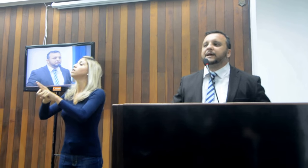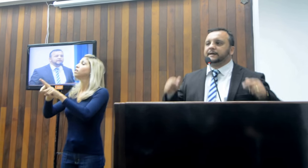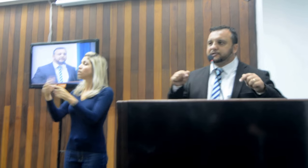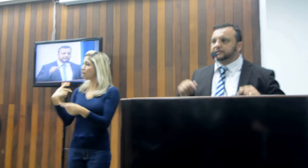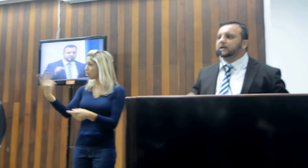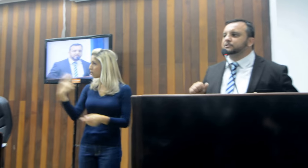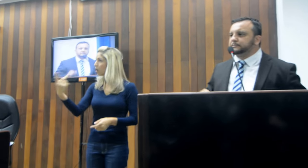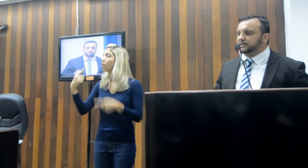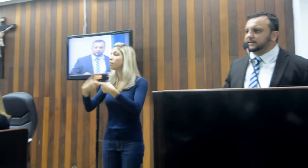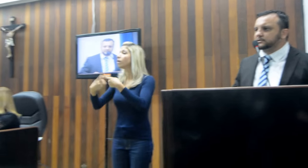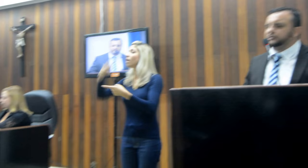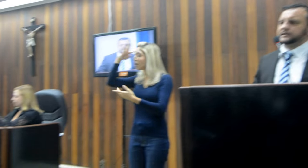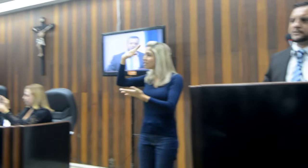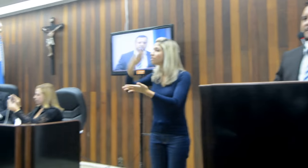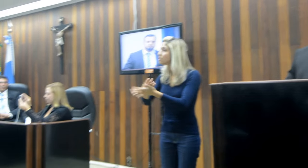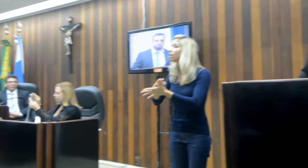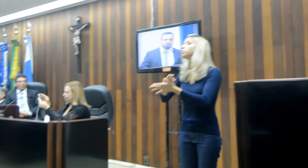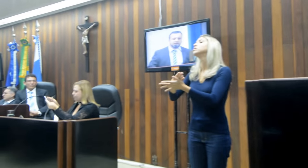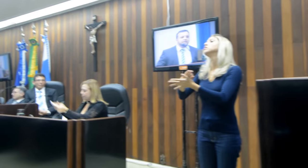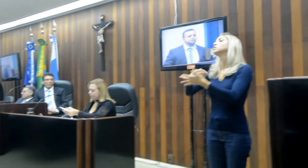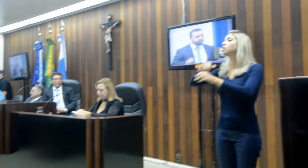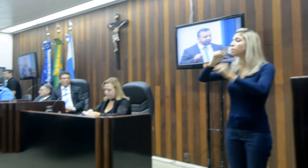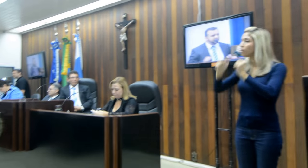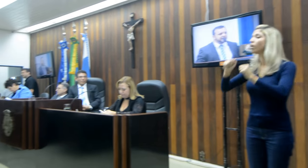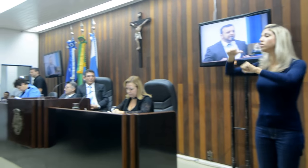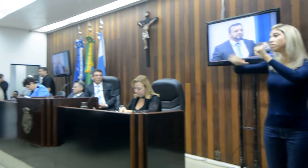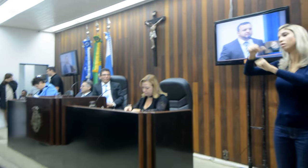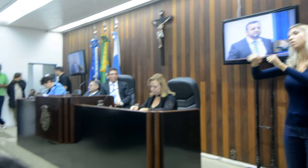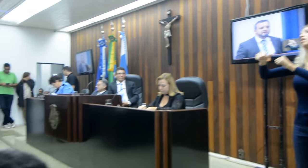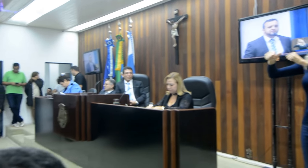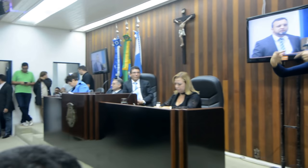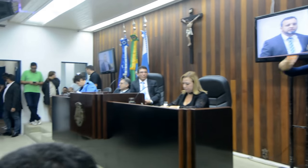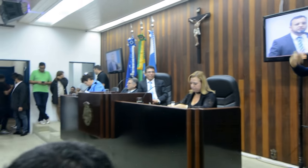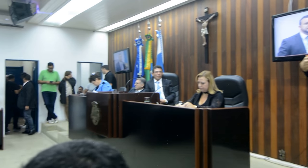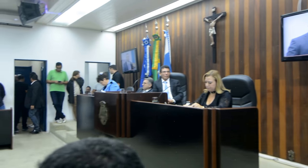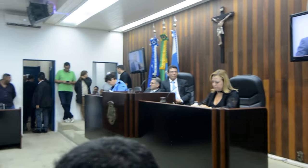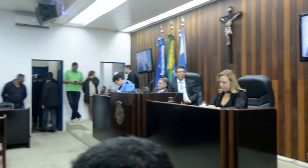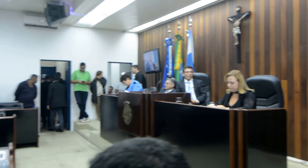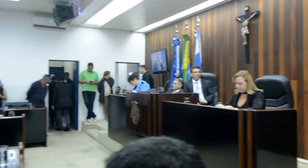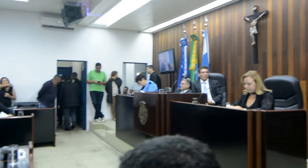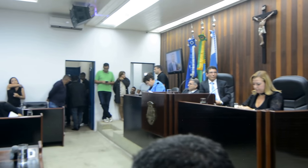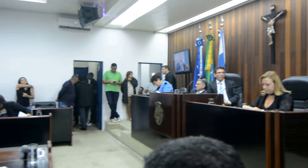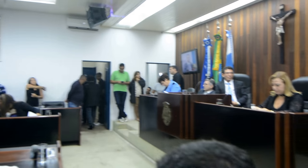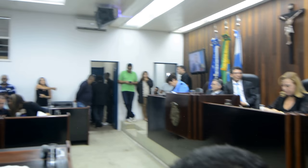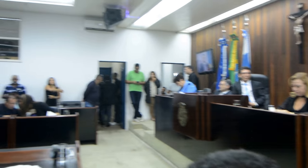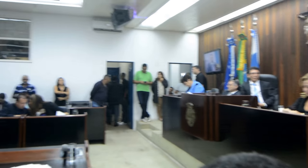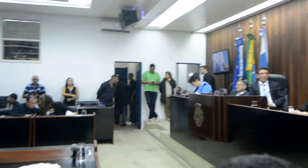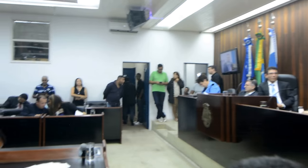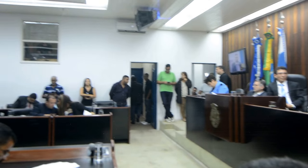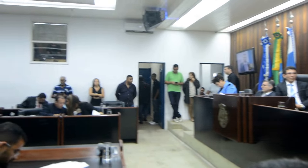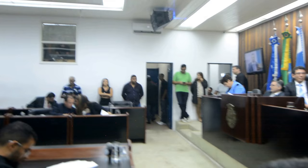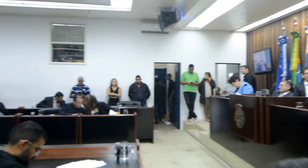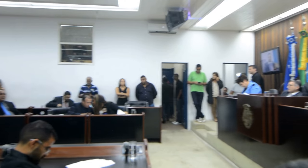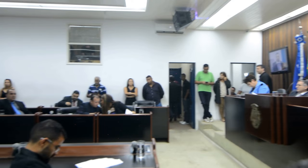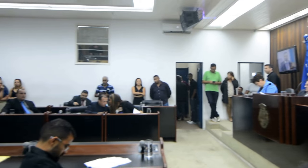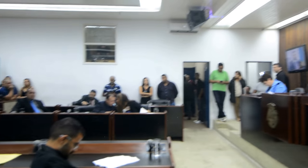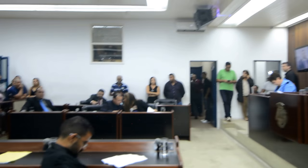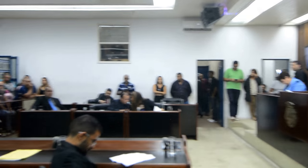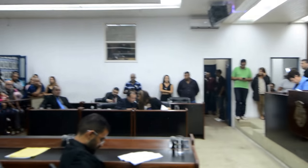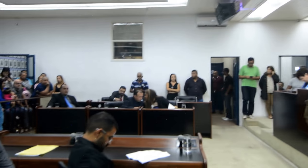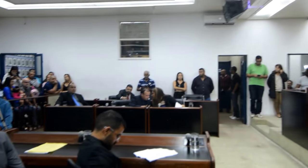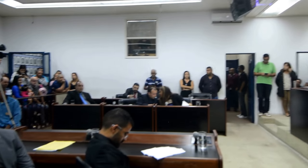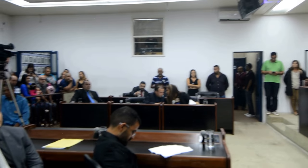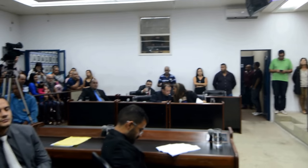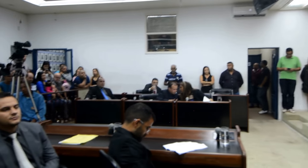porque acreditamos no processo político. E é por acreditar nesse processo político que precisamos combater esse tipo de prática e que,